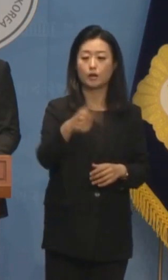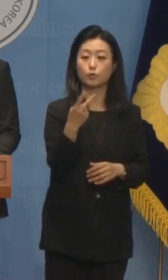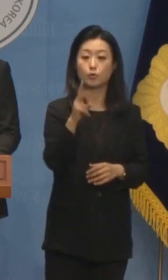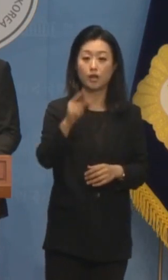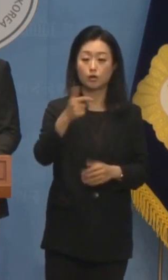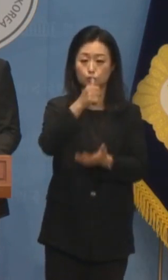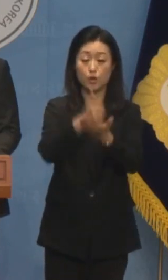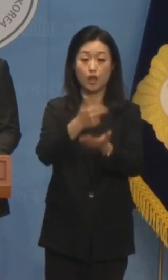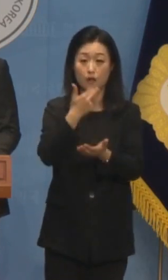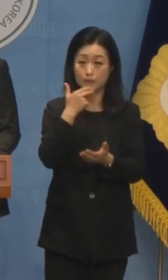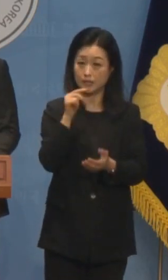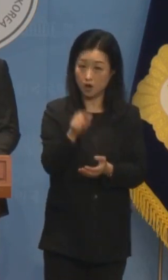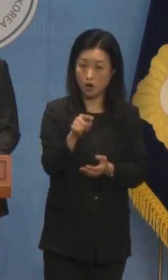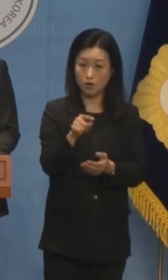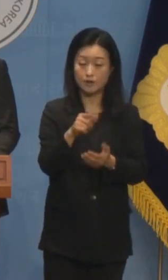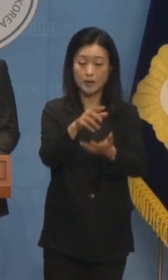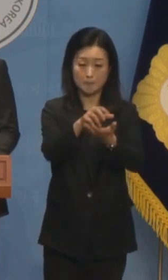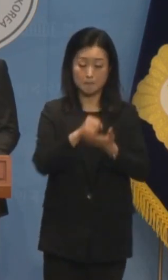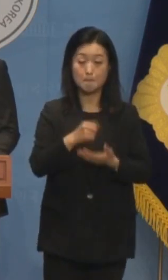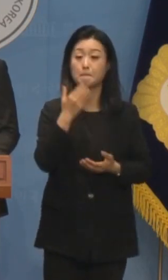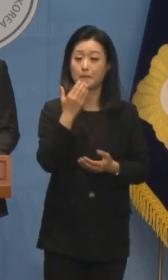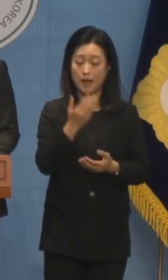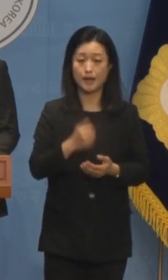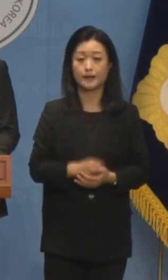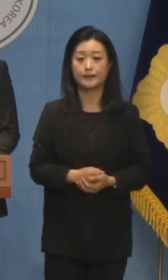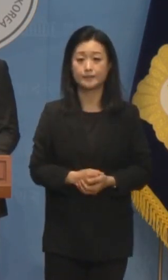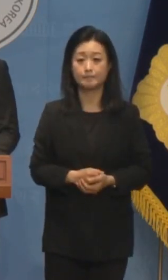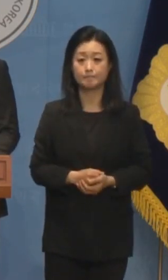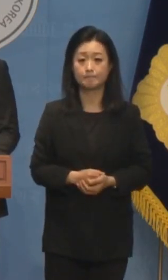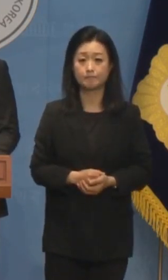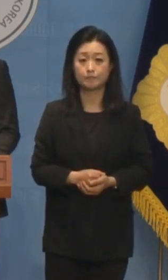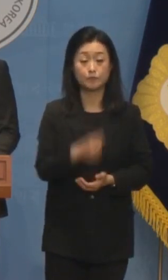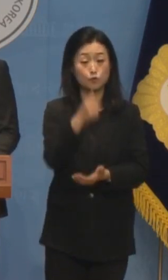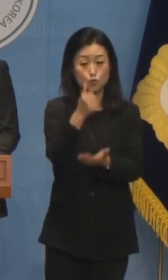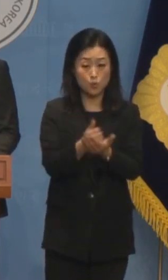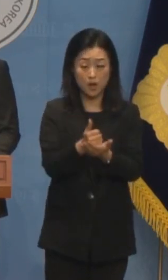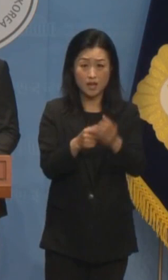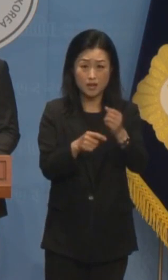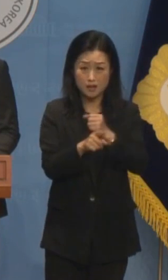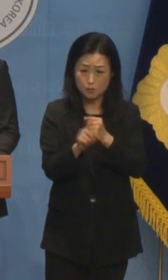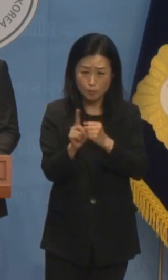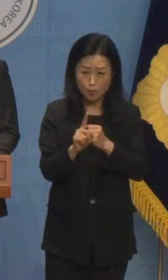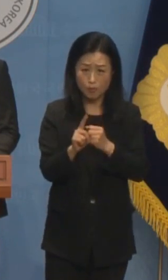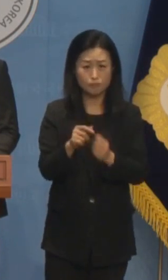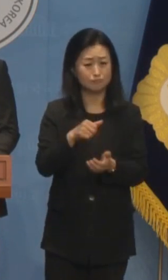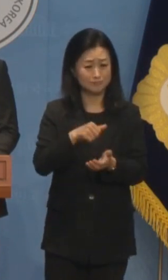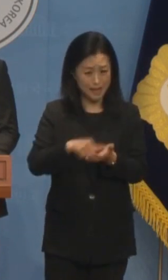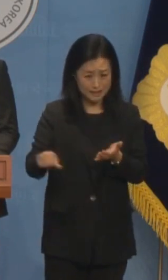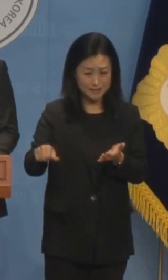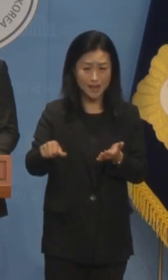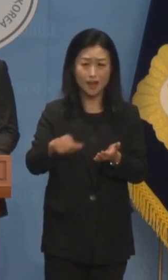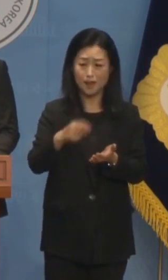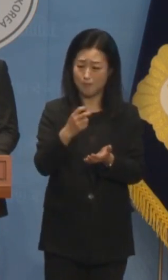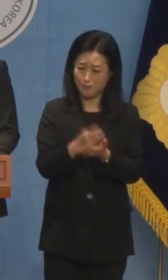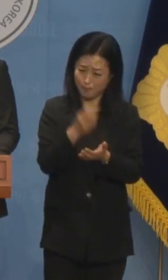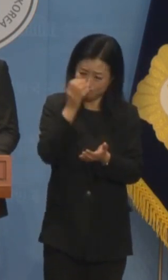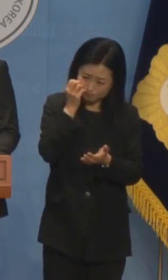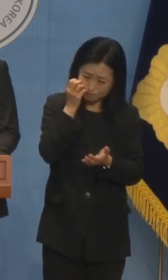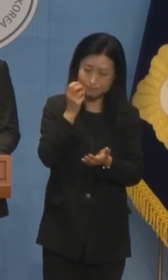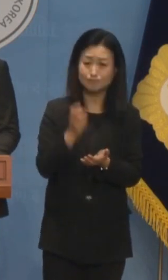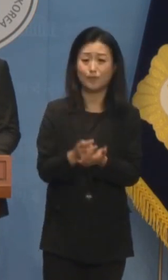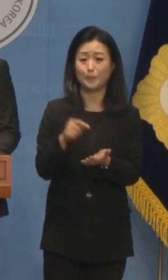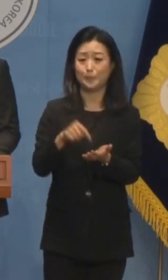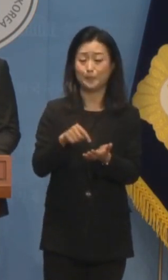무죄를 받아들일 수 있을 거라고 생각합니다. 이 죄 자체는 삭제돼야 될, 폐지돼야 될 법률이기